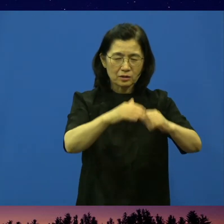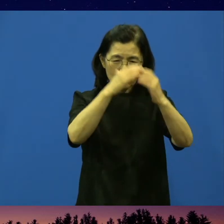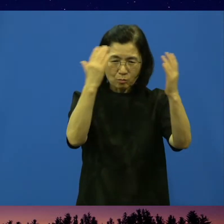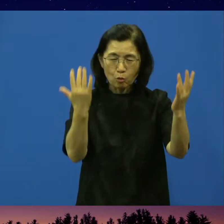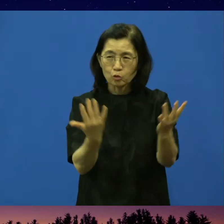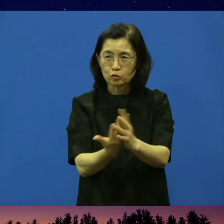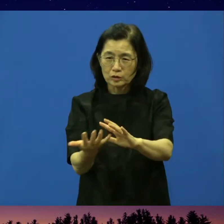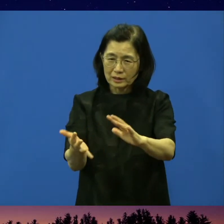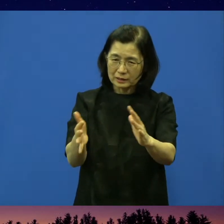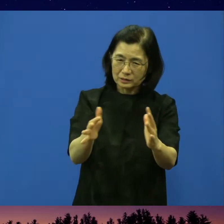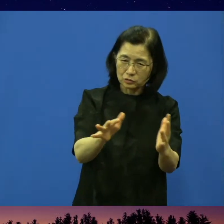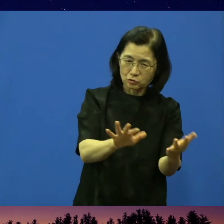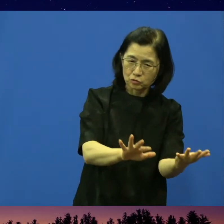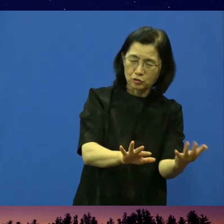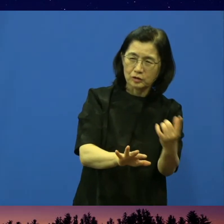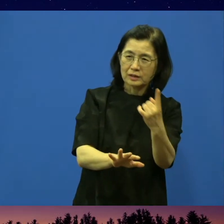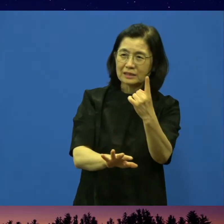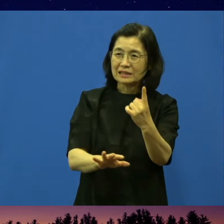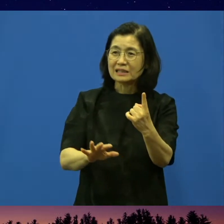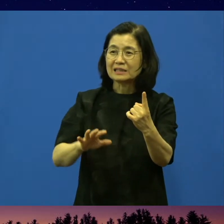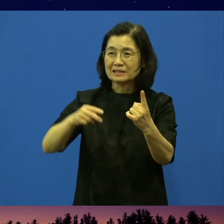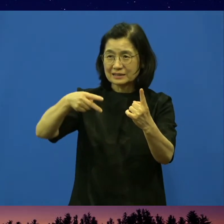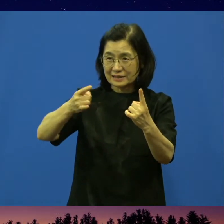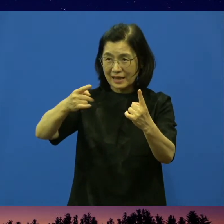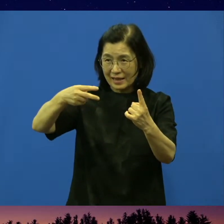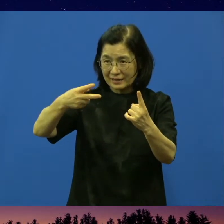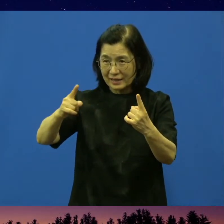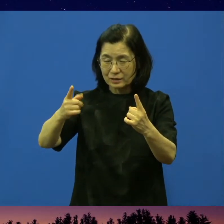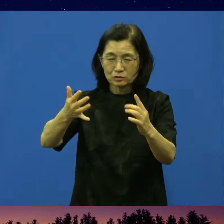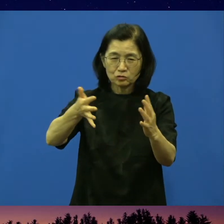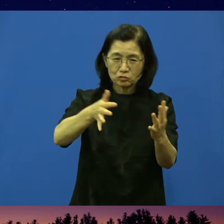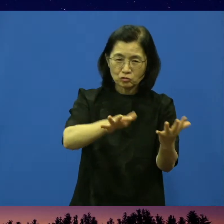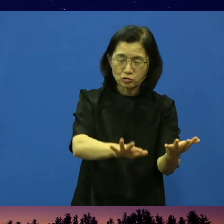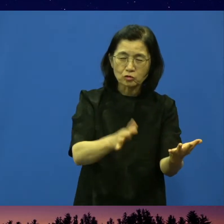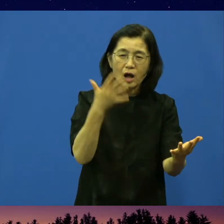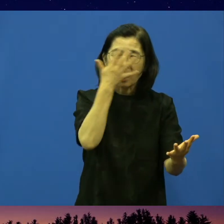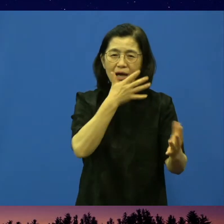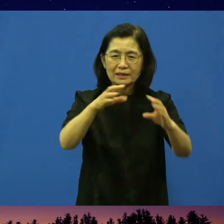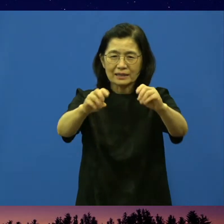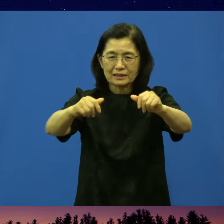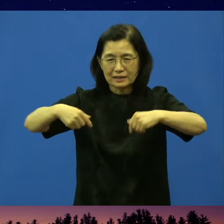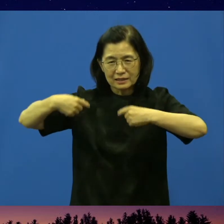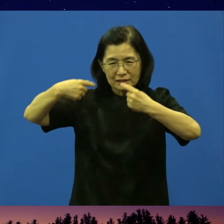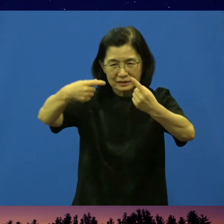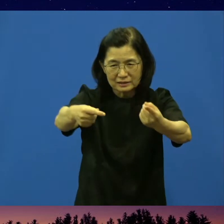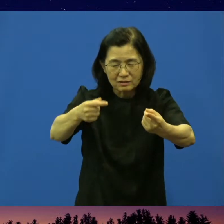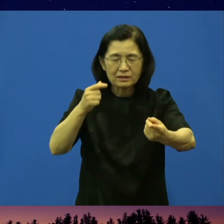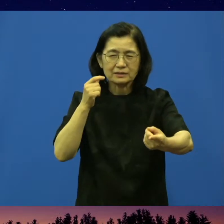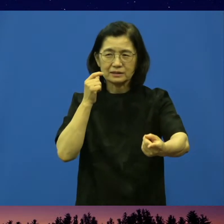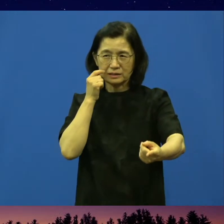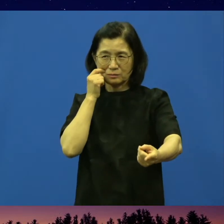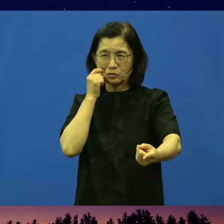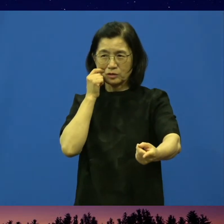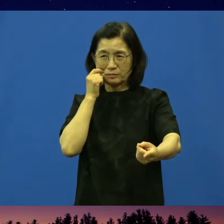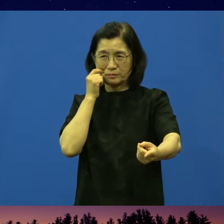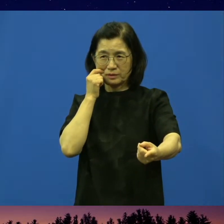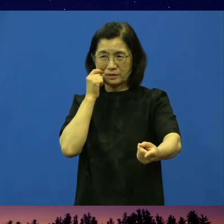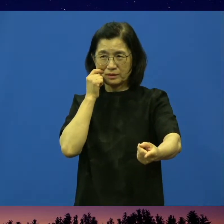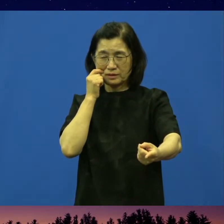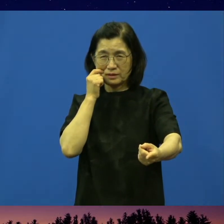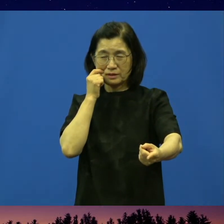그 신약의 고린도전서를 보면 이게 우리의 신약 시대 우리 교인 성도들에게 어마어마한 교훈을 주시는